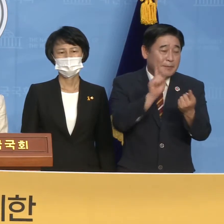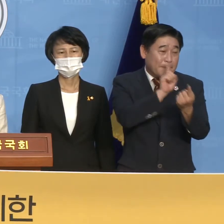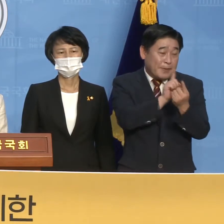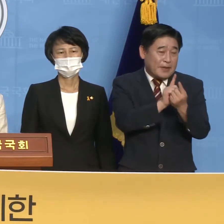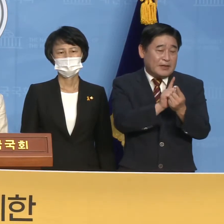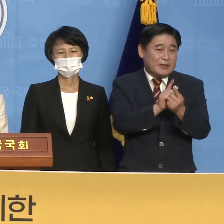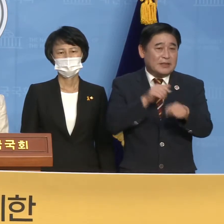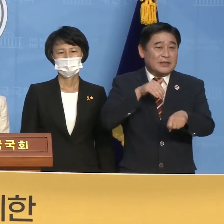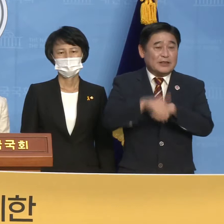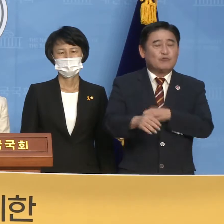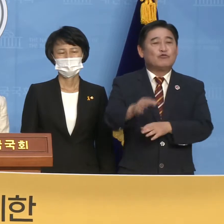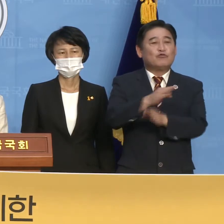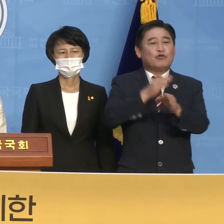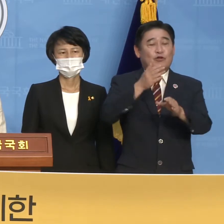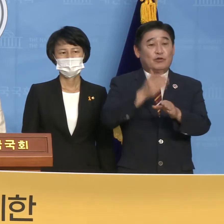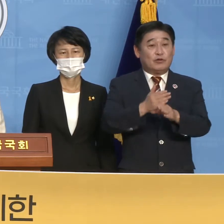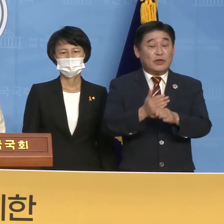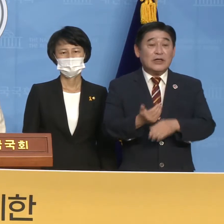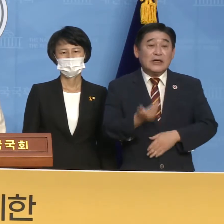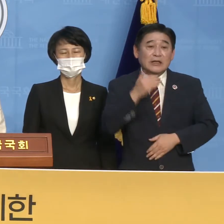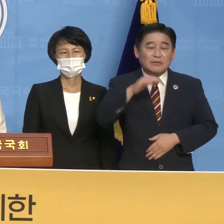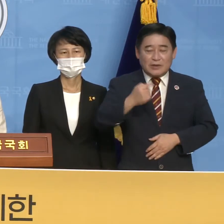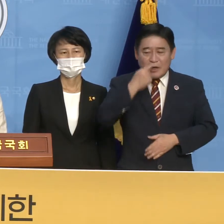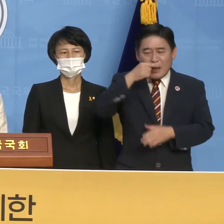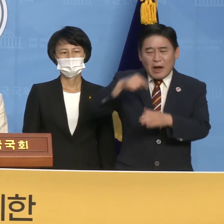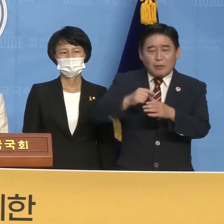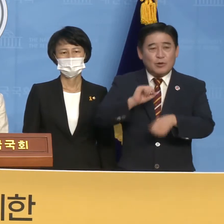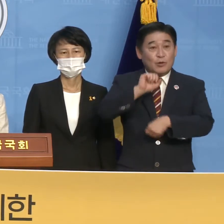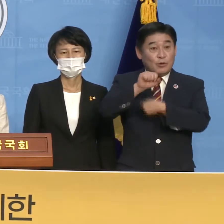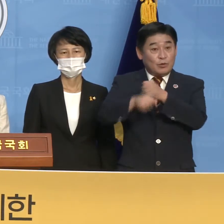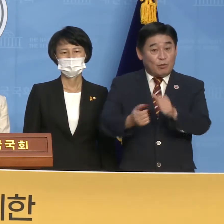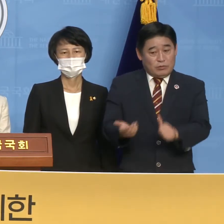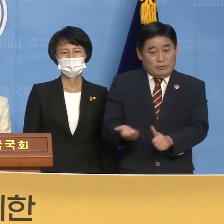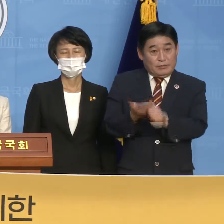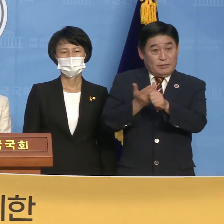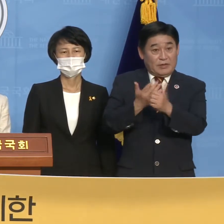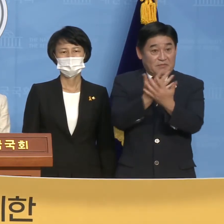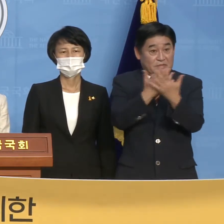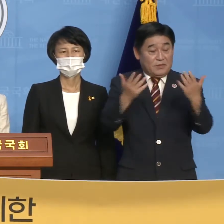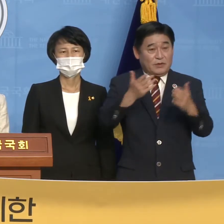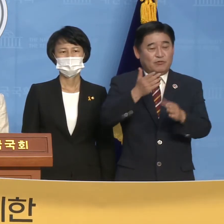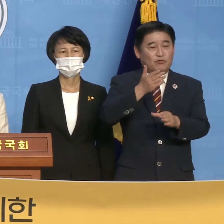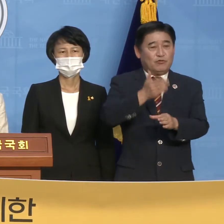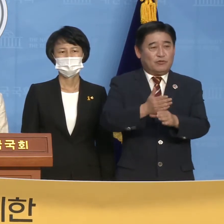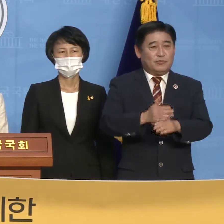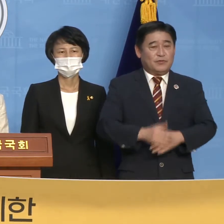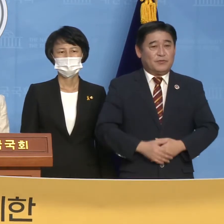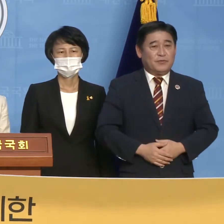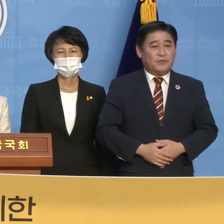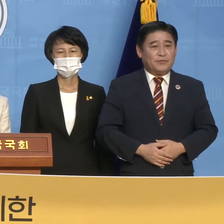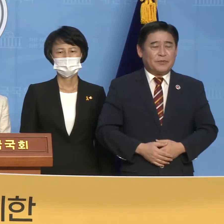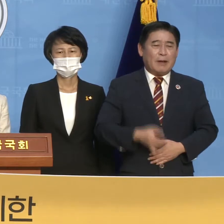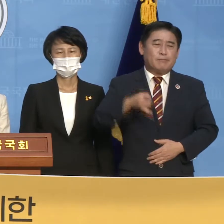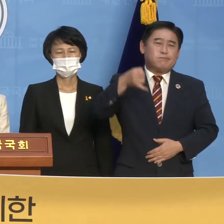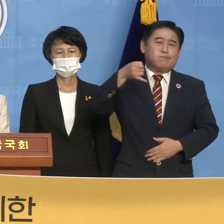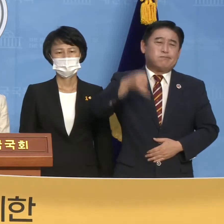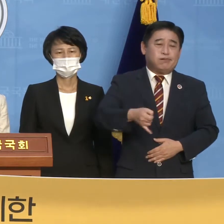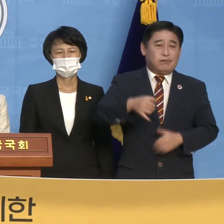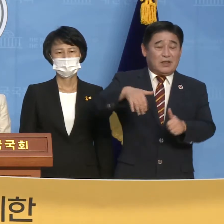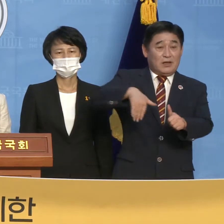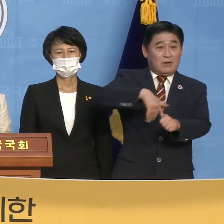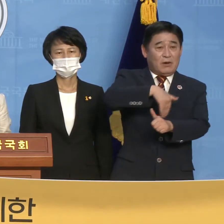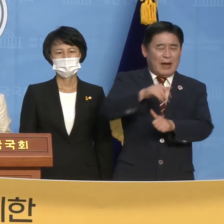있습니다. 심지어 음식점, 카페에서도 야생동물을 사육 전시하고 있습니다. 열악한